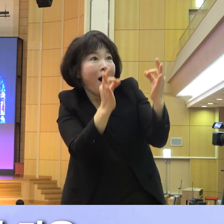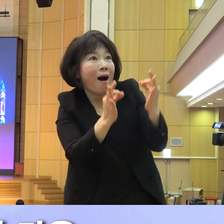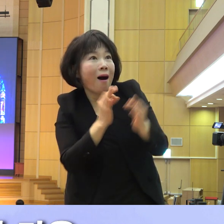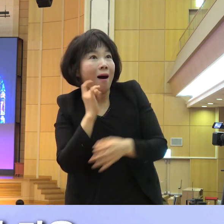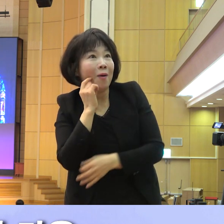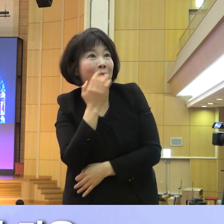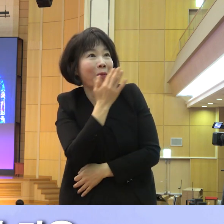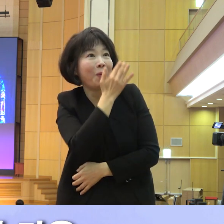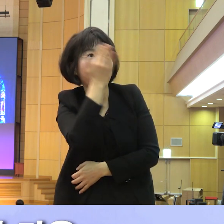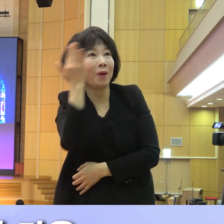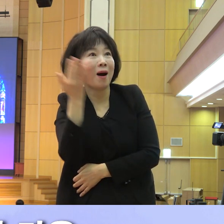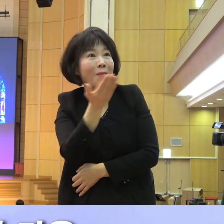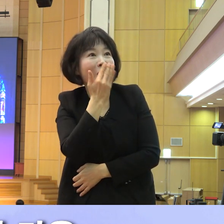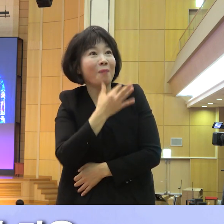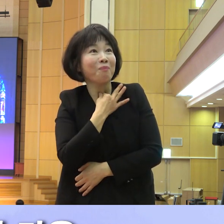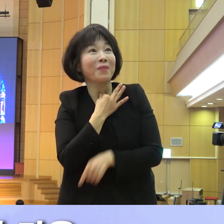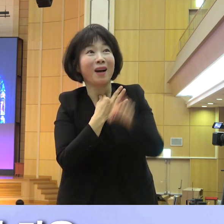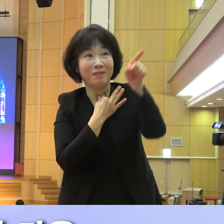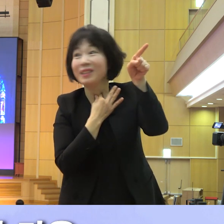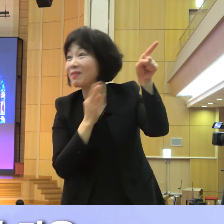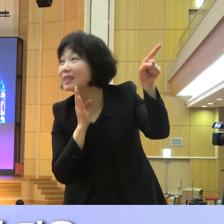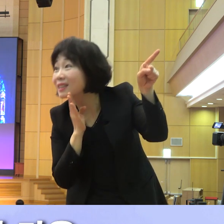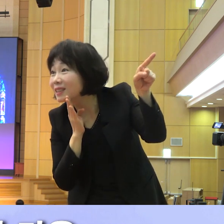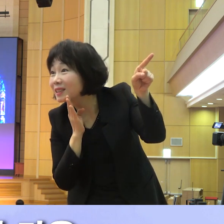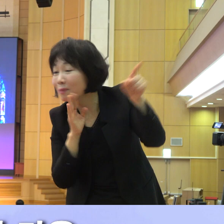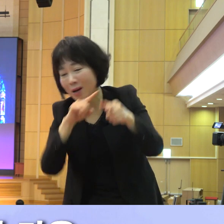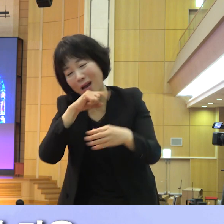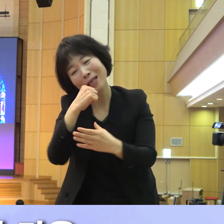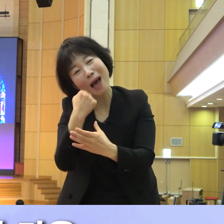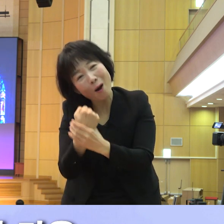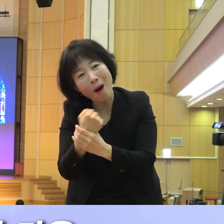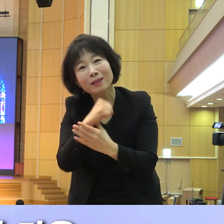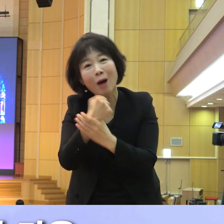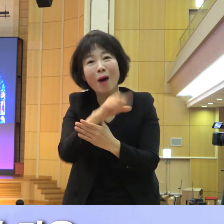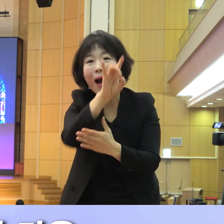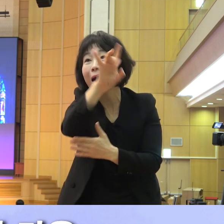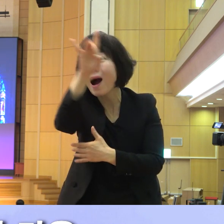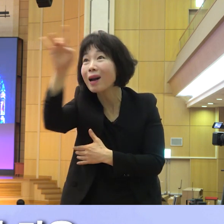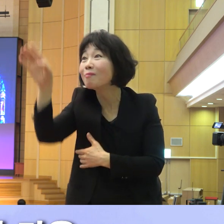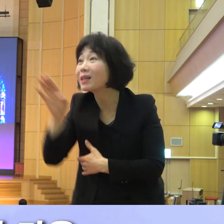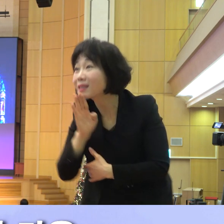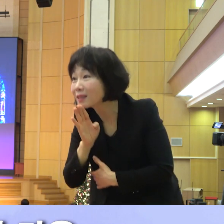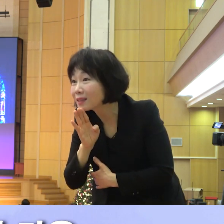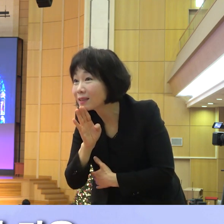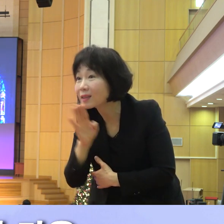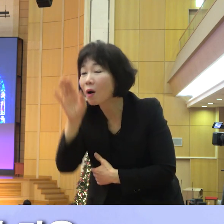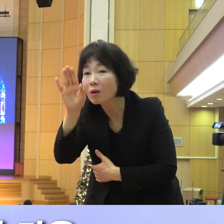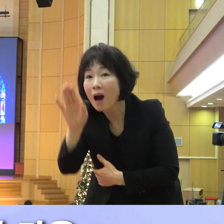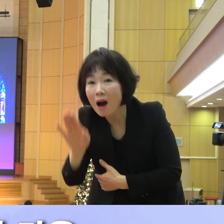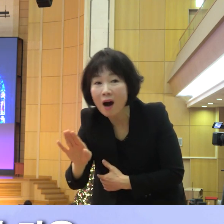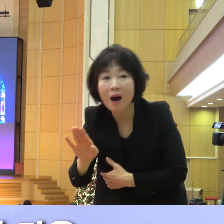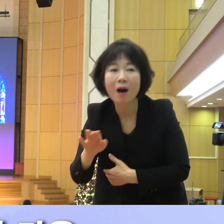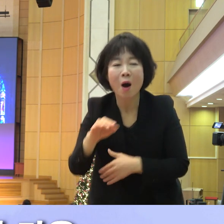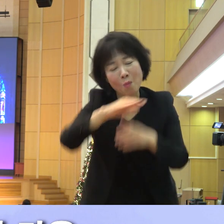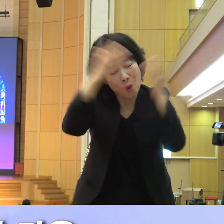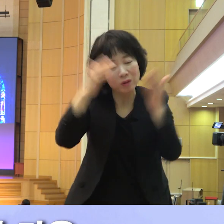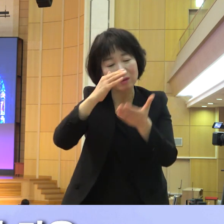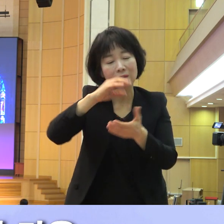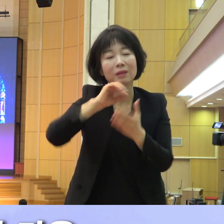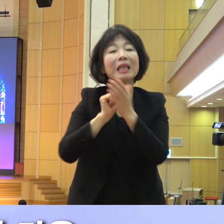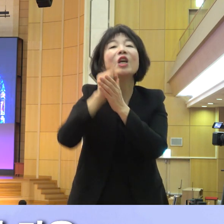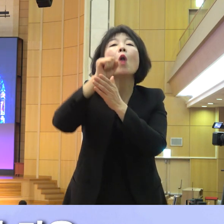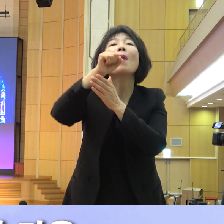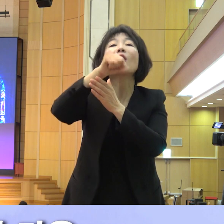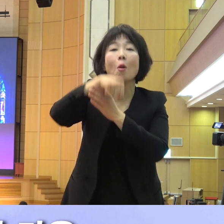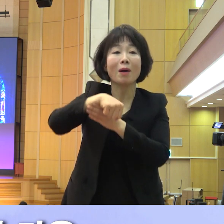탐스럽습니까? 모든 과일은 사과든 배든 감이든 모든 나무의 열매는